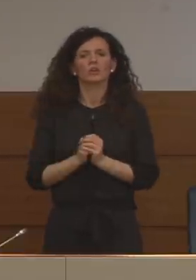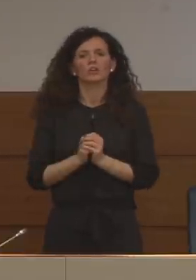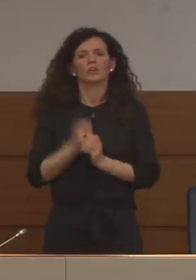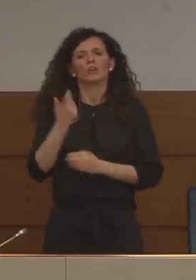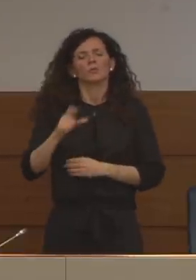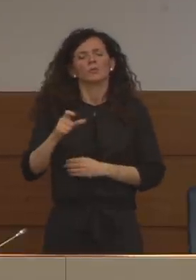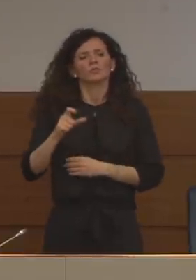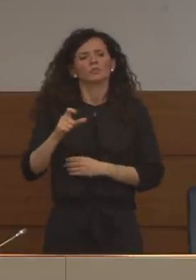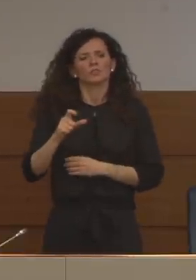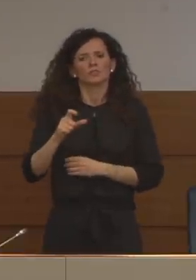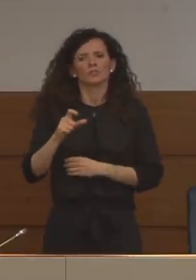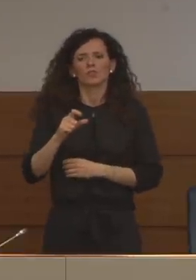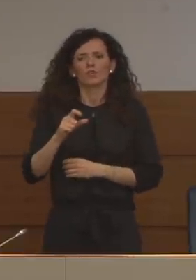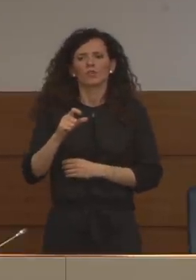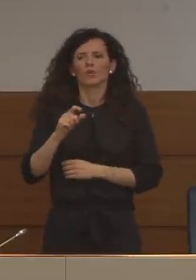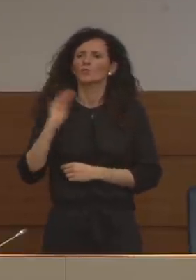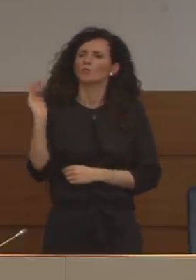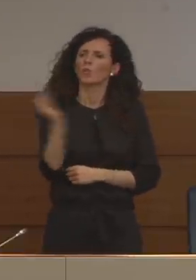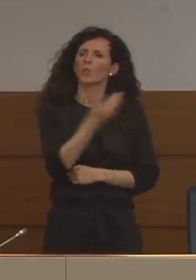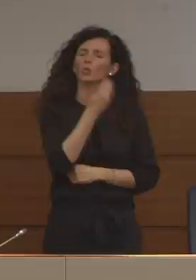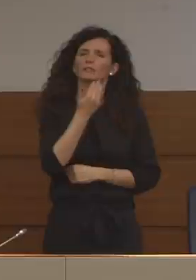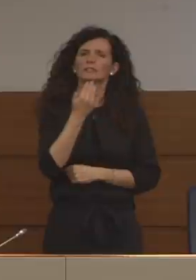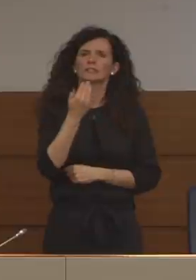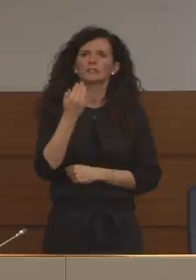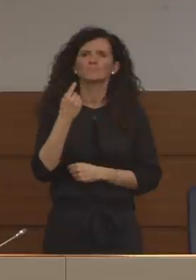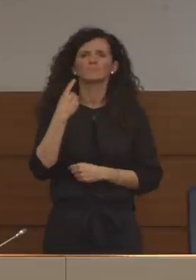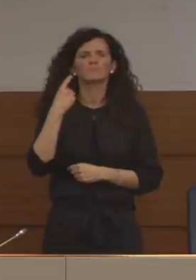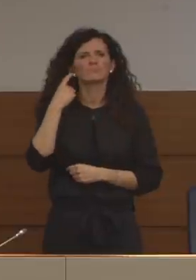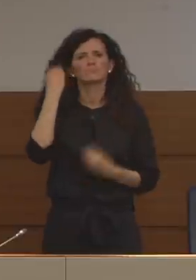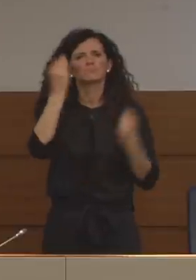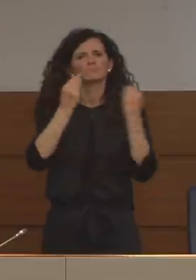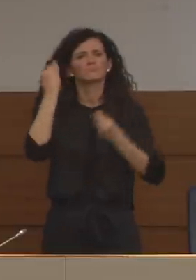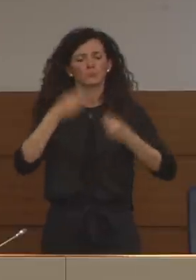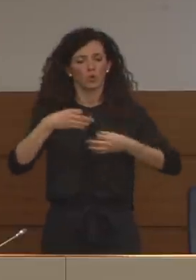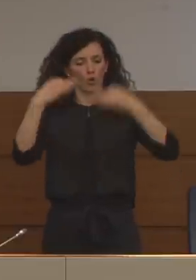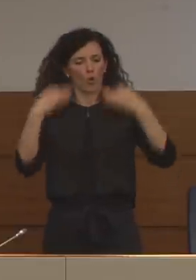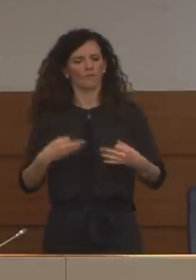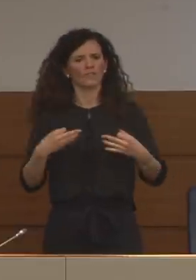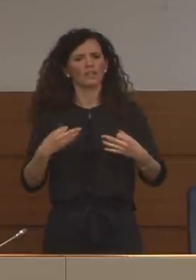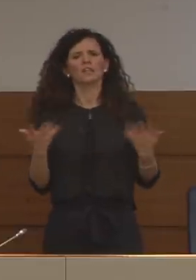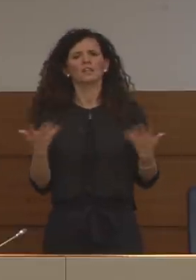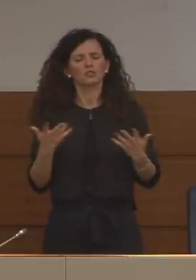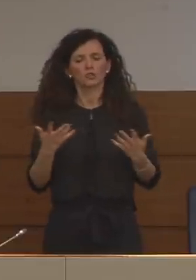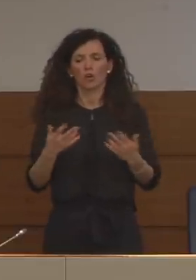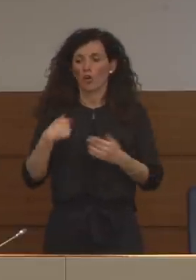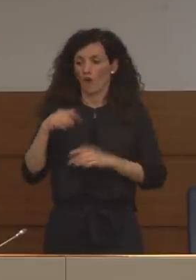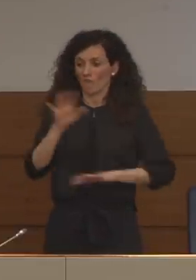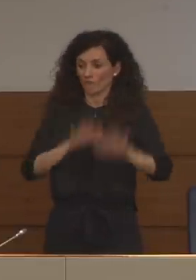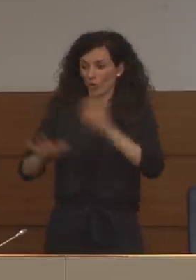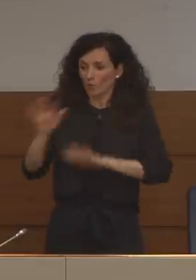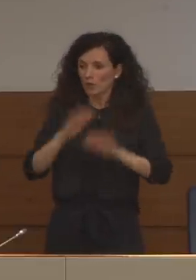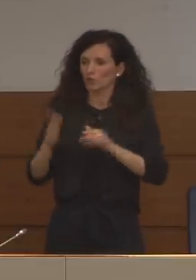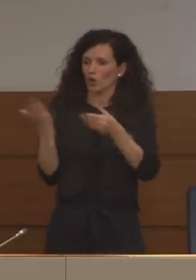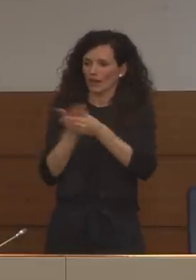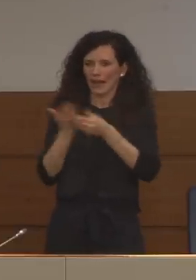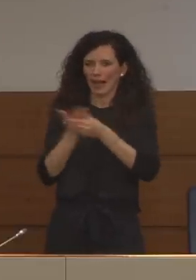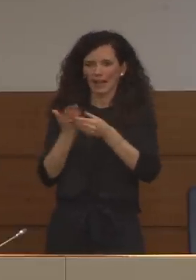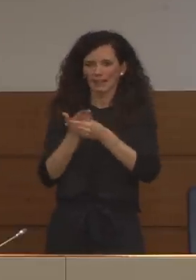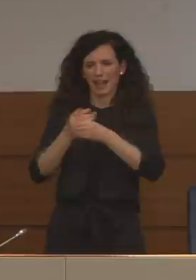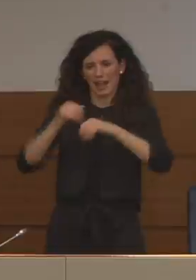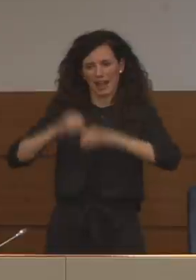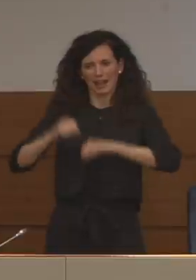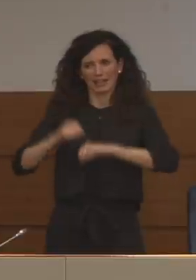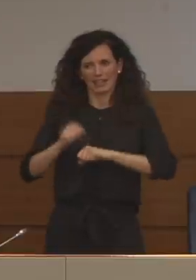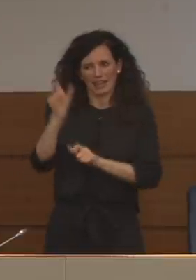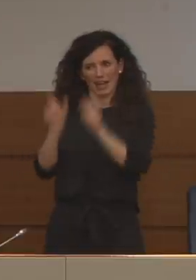tutti convinti che la raccolta di queste informazioni e la loro analisi attenta